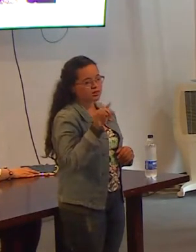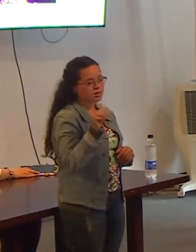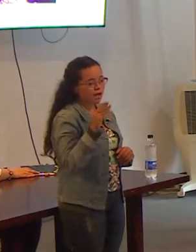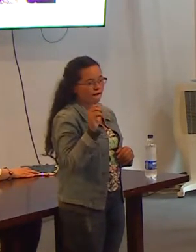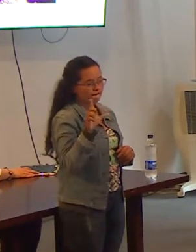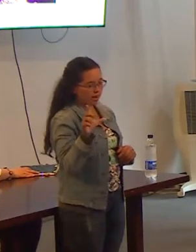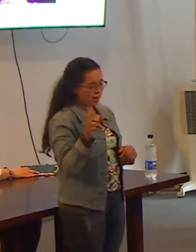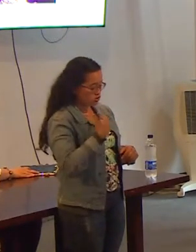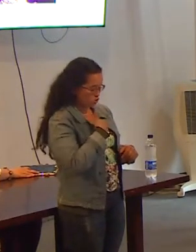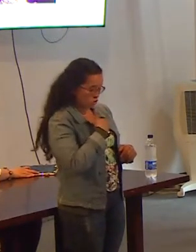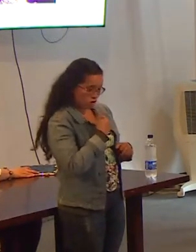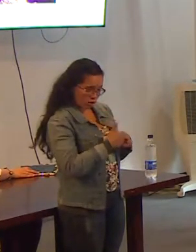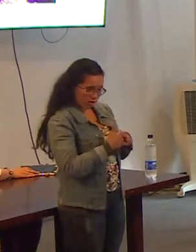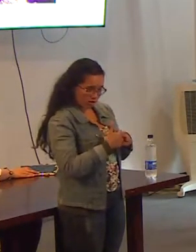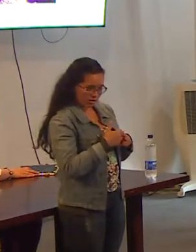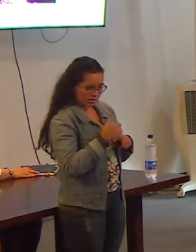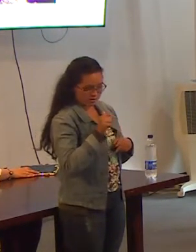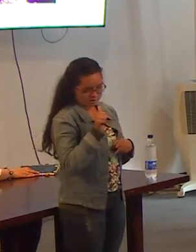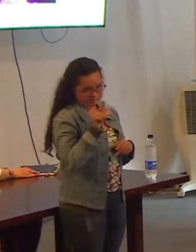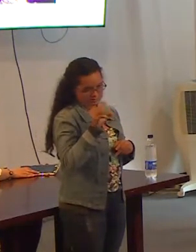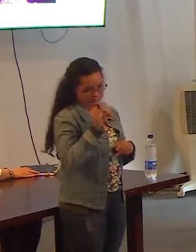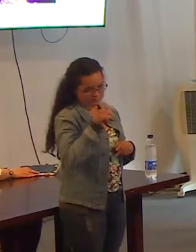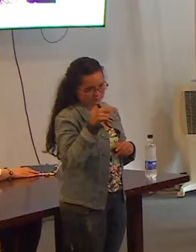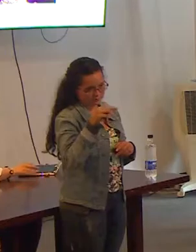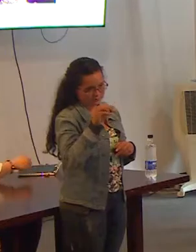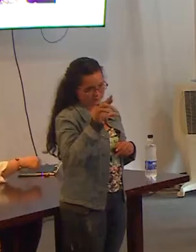habla, Alejandra.